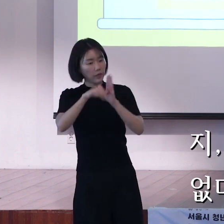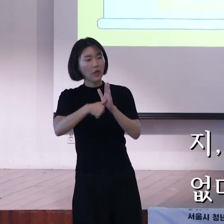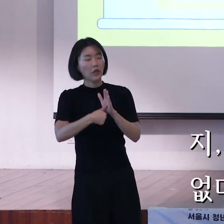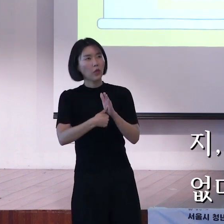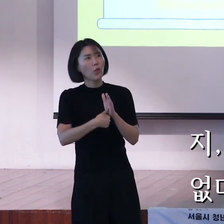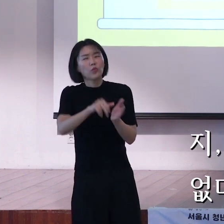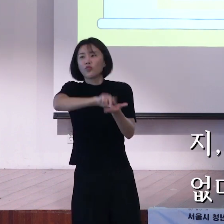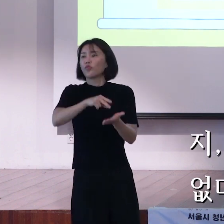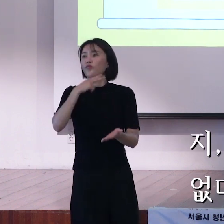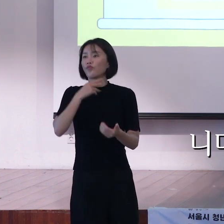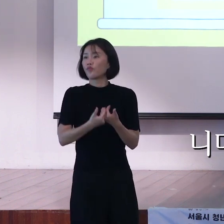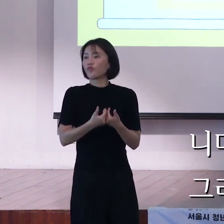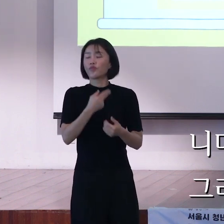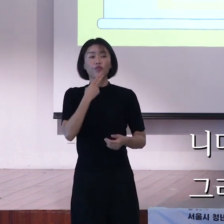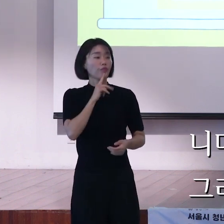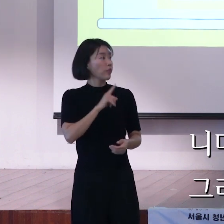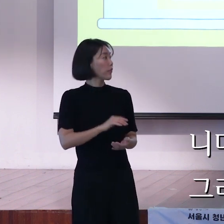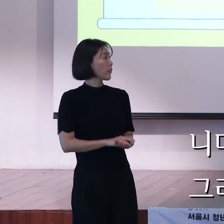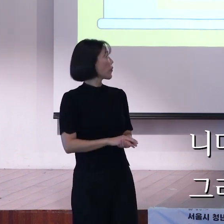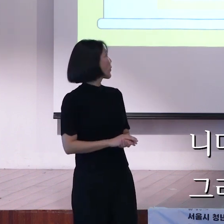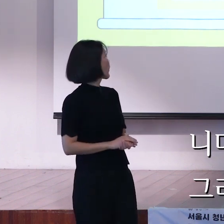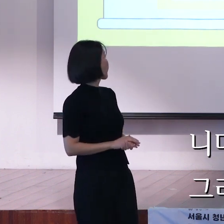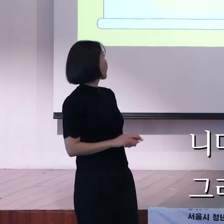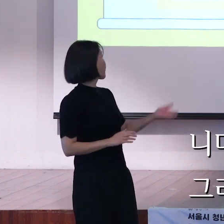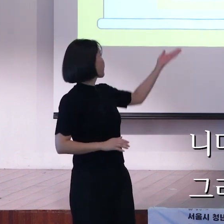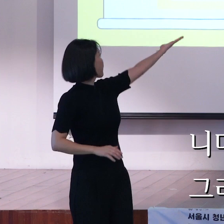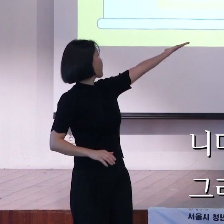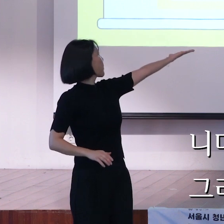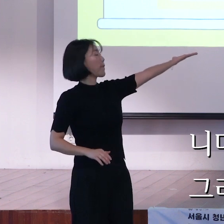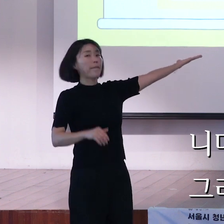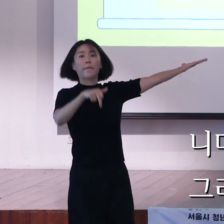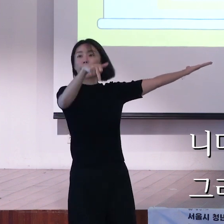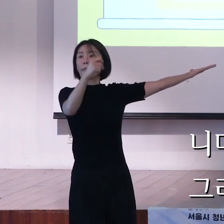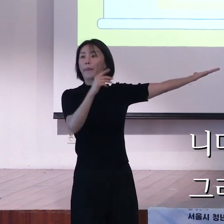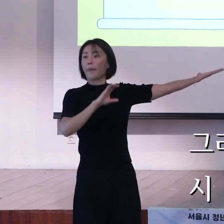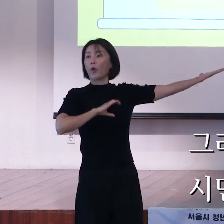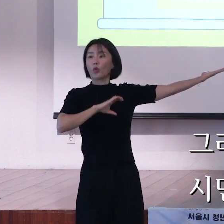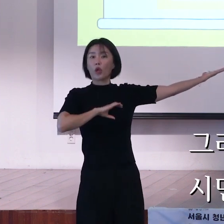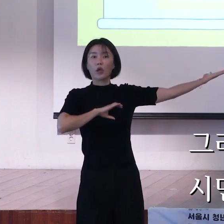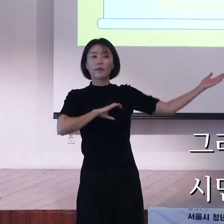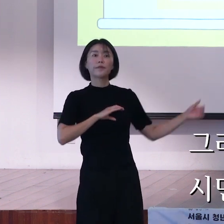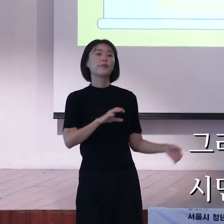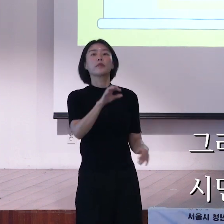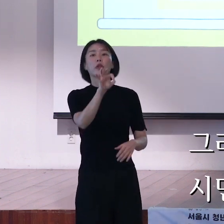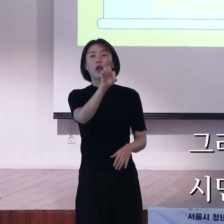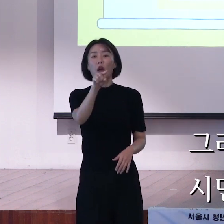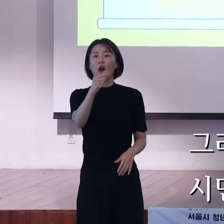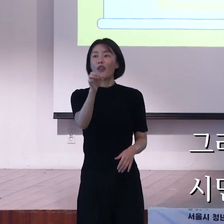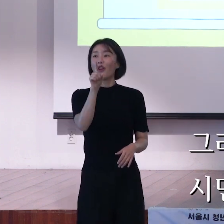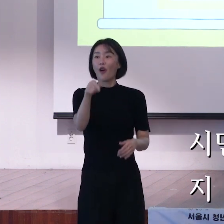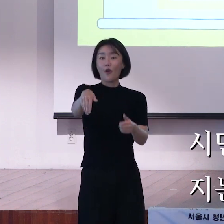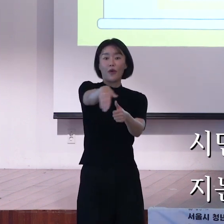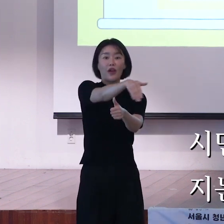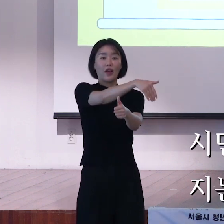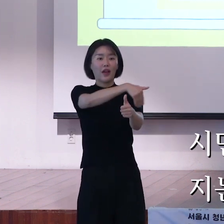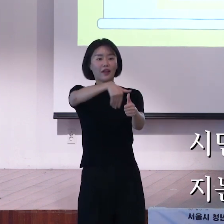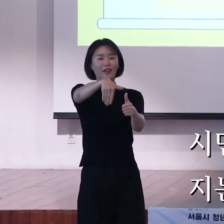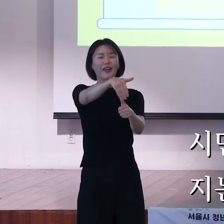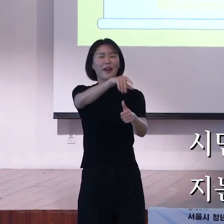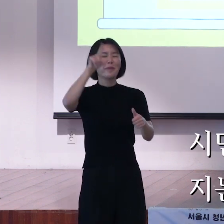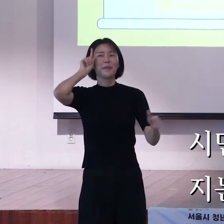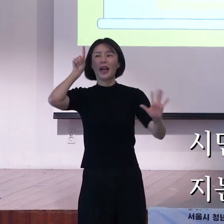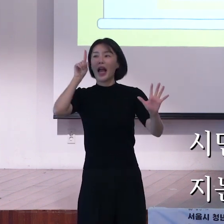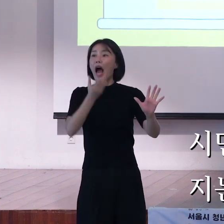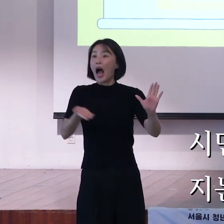결과가 나왔습니다. 그리고 그 옆에 코다 논문도 보시면 언어 환경이 완전하지는 않지만